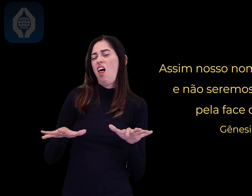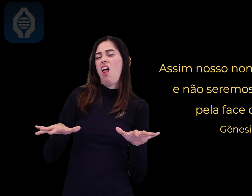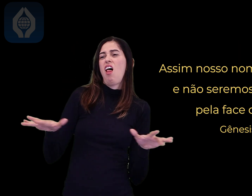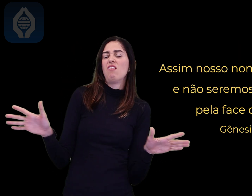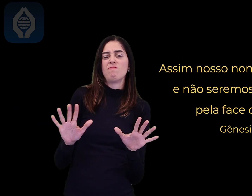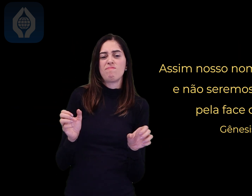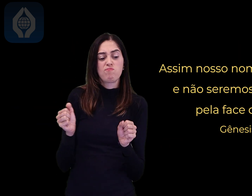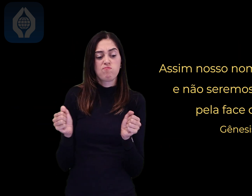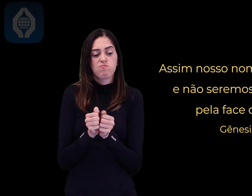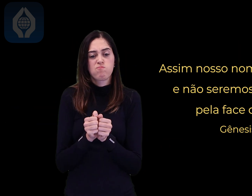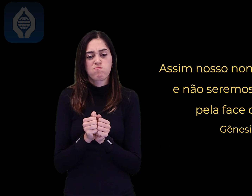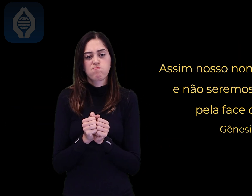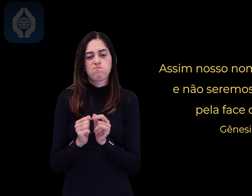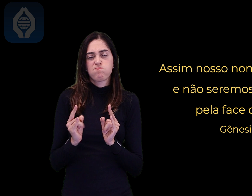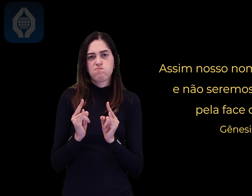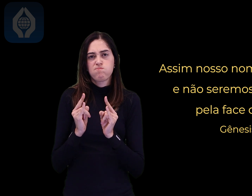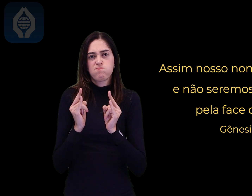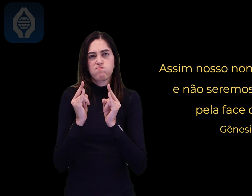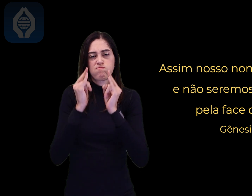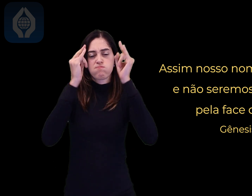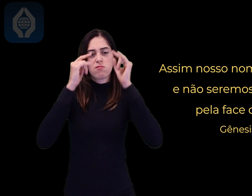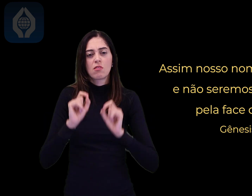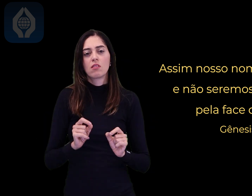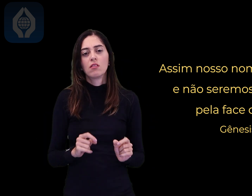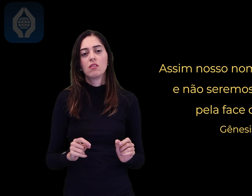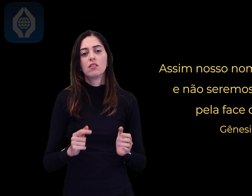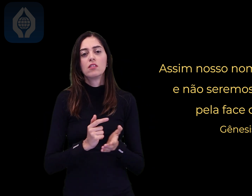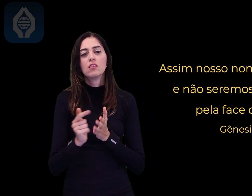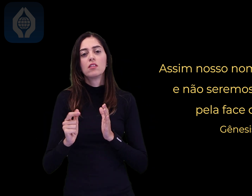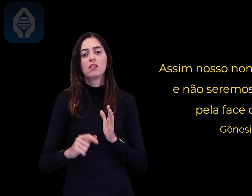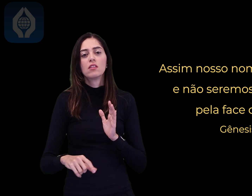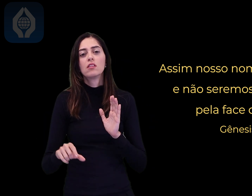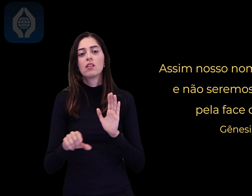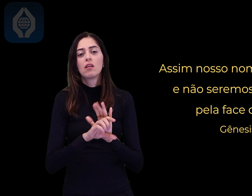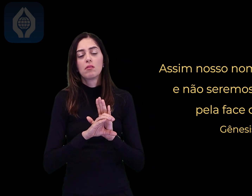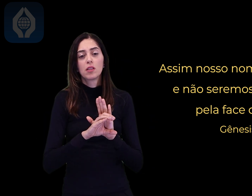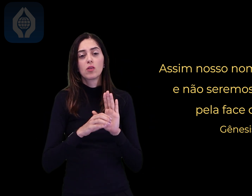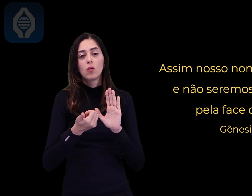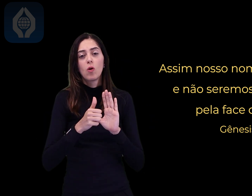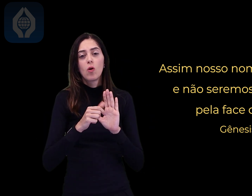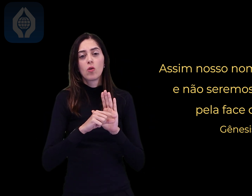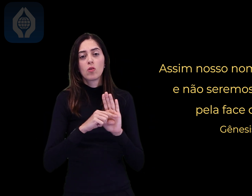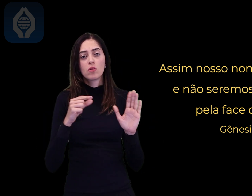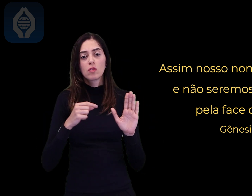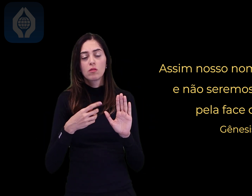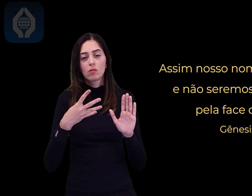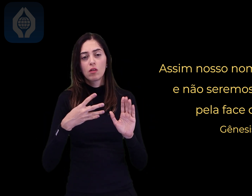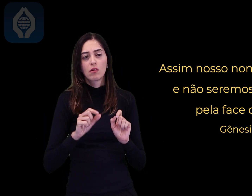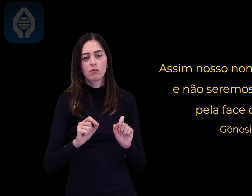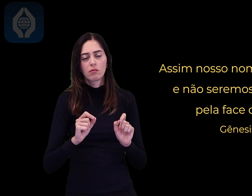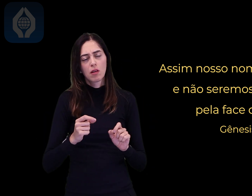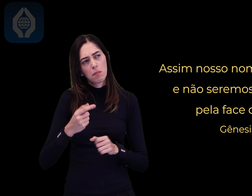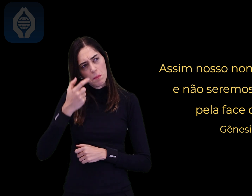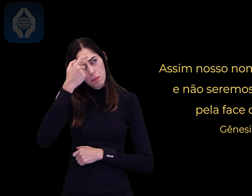Em Gênesis capítulo 11:4 temos essa história. Em quem essas pessoas estavam pensando? Em si